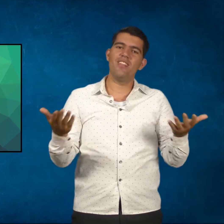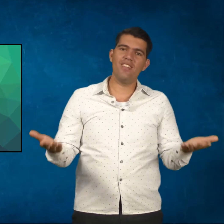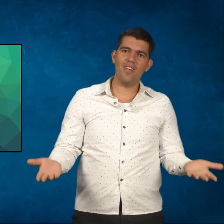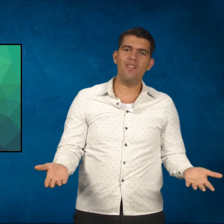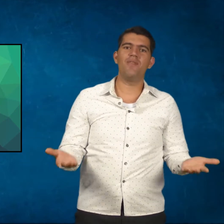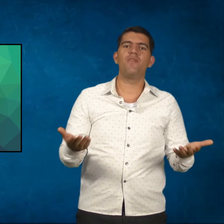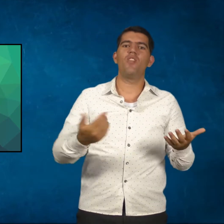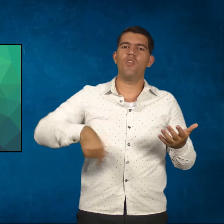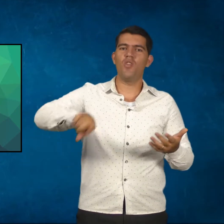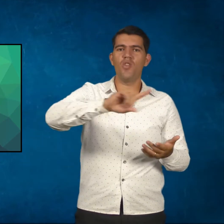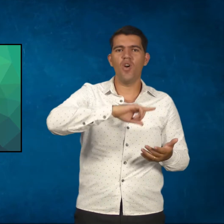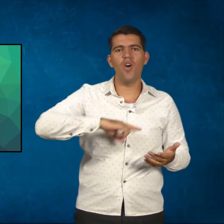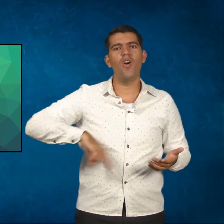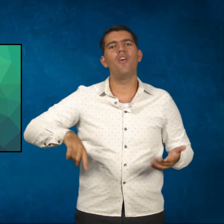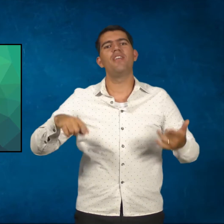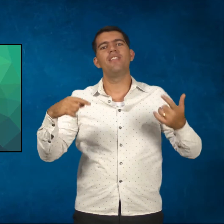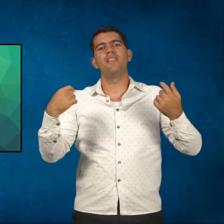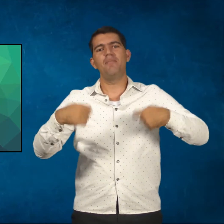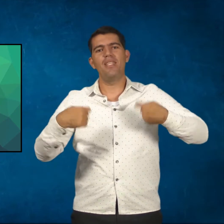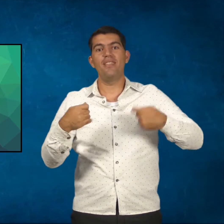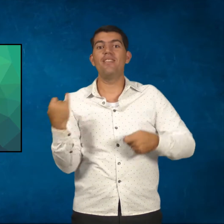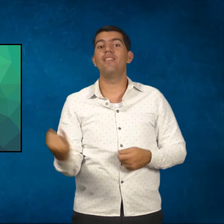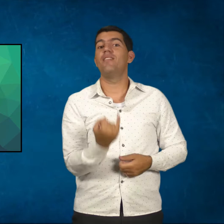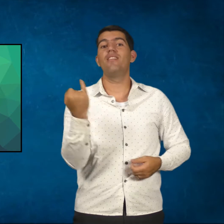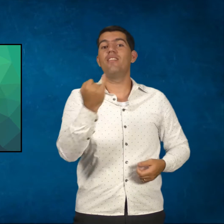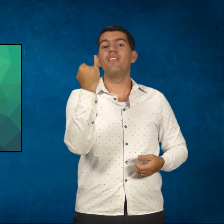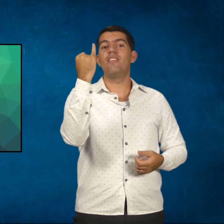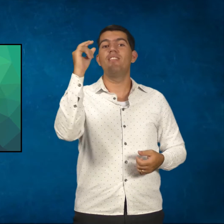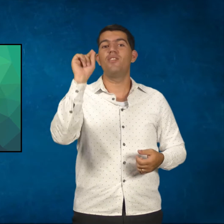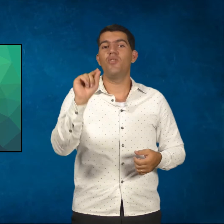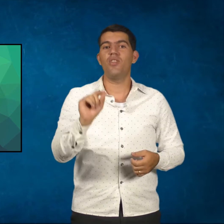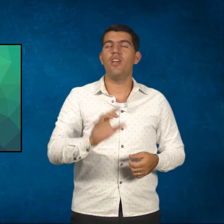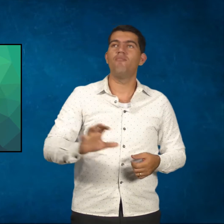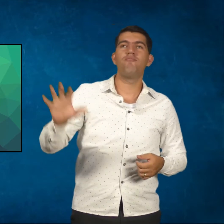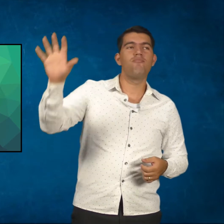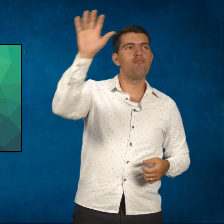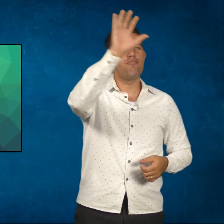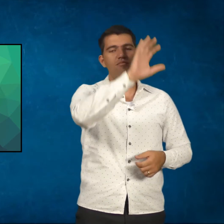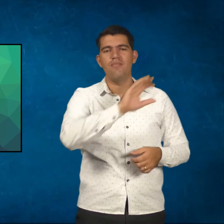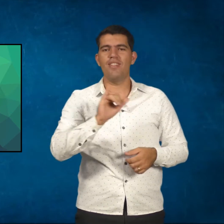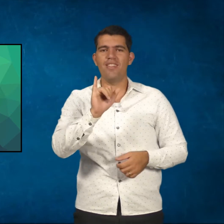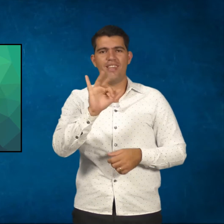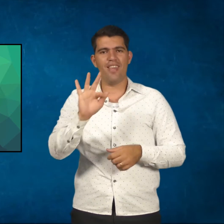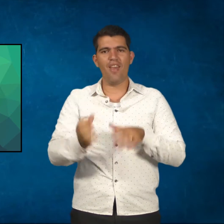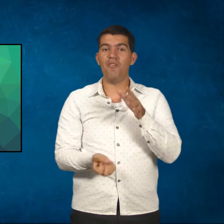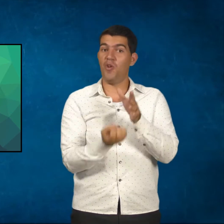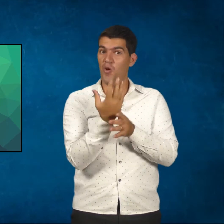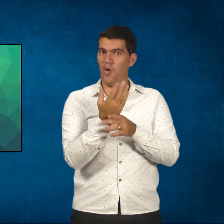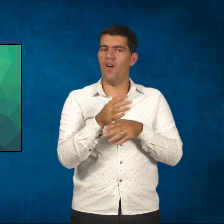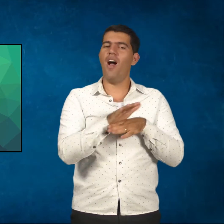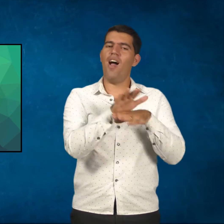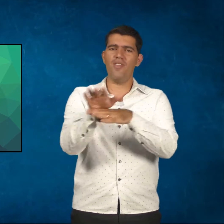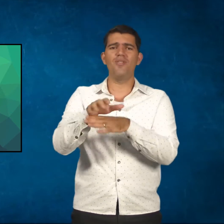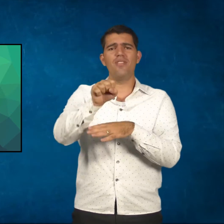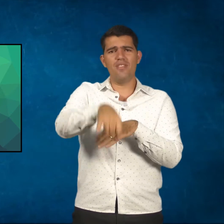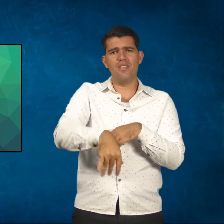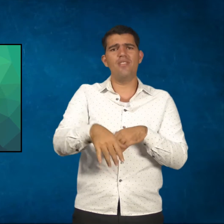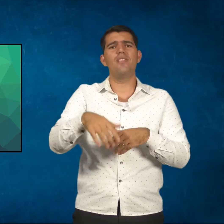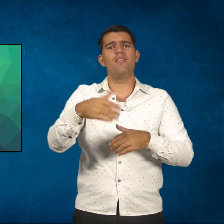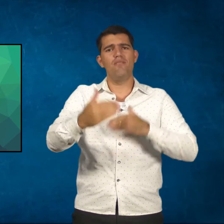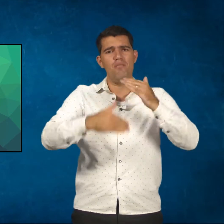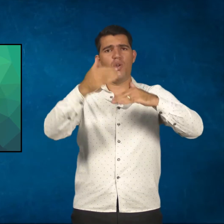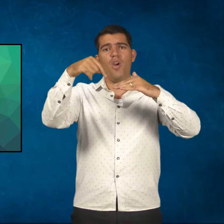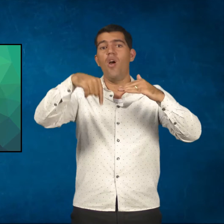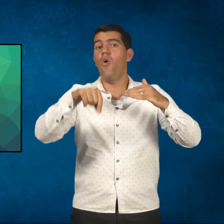evidentemente, a importância da consolidação dos institutos federais para o progresso do país em um sentido